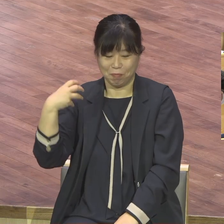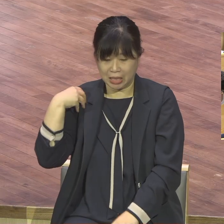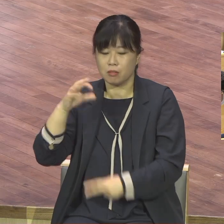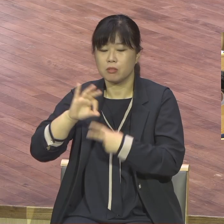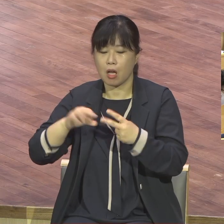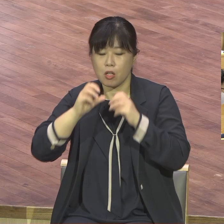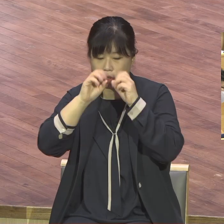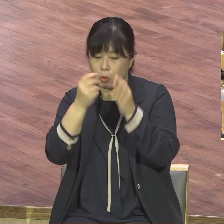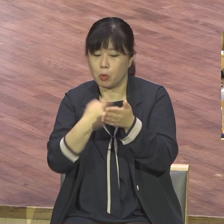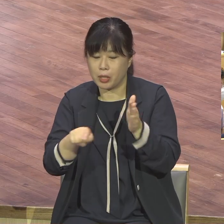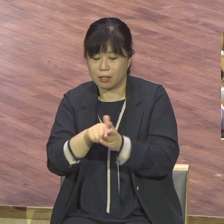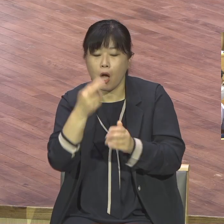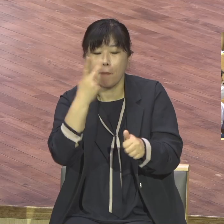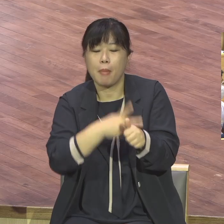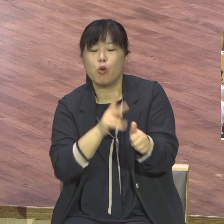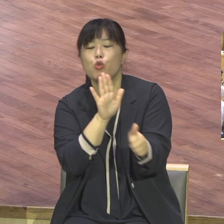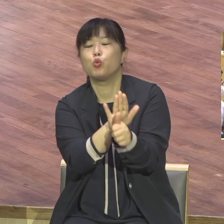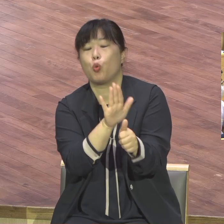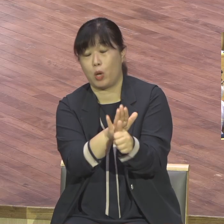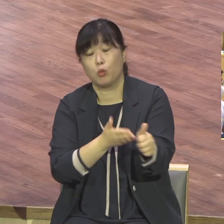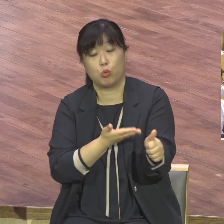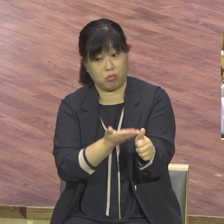있습니다. 그래서